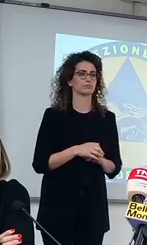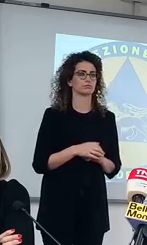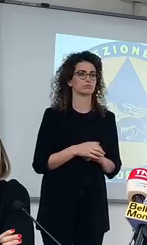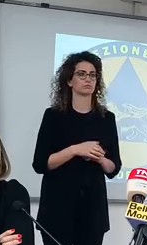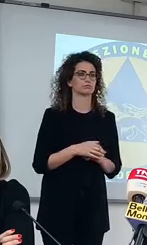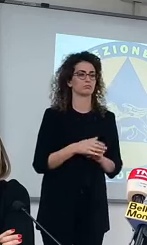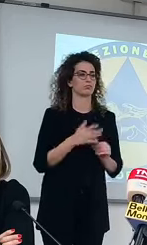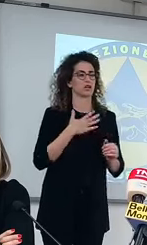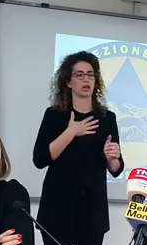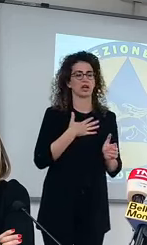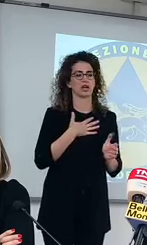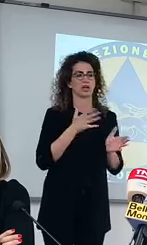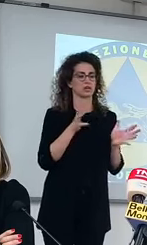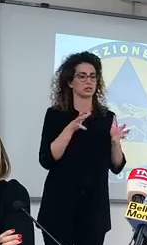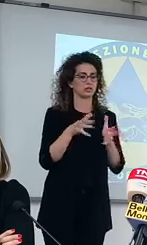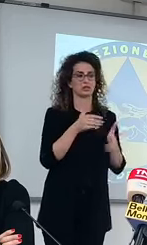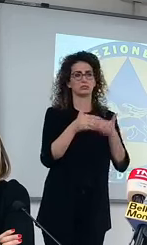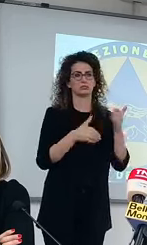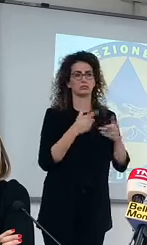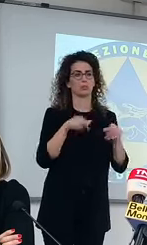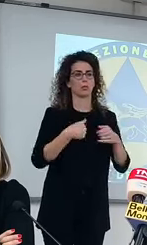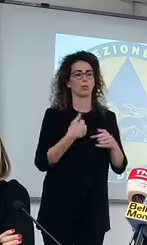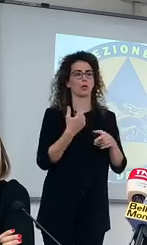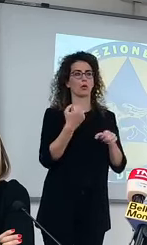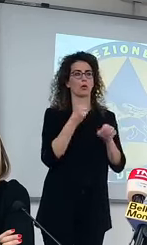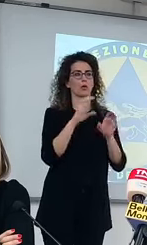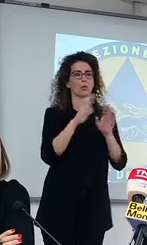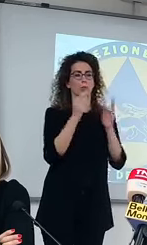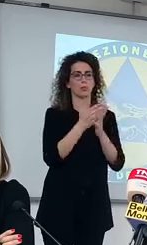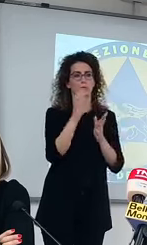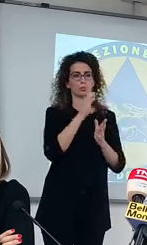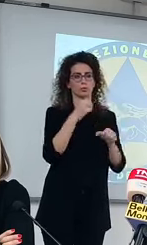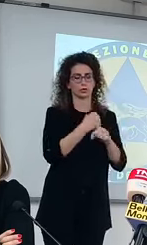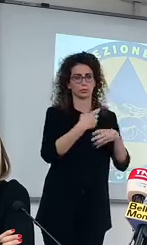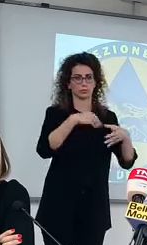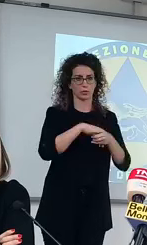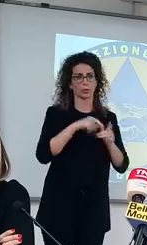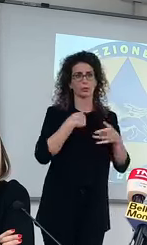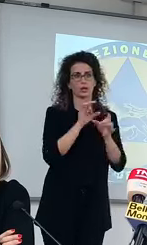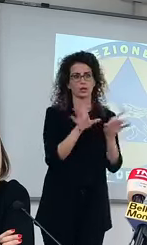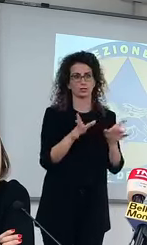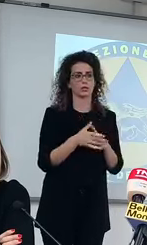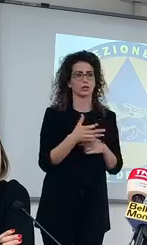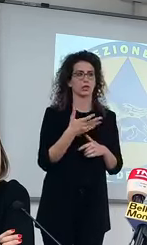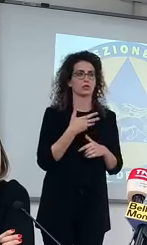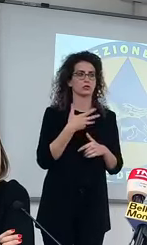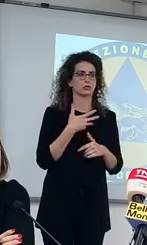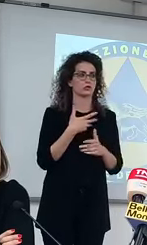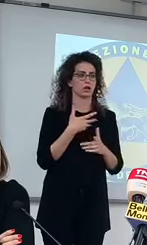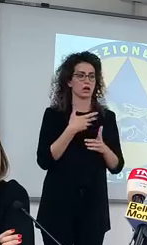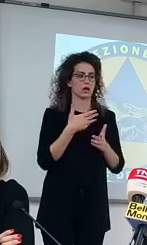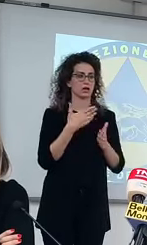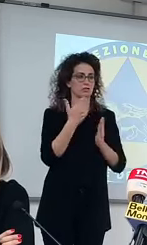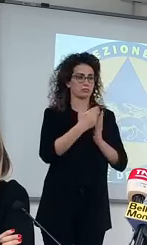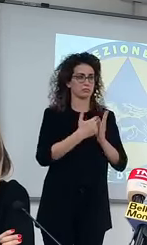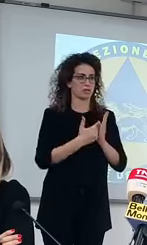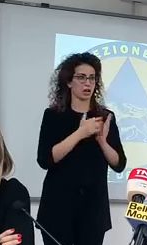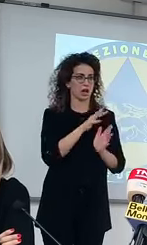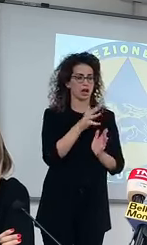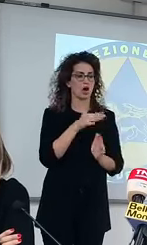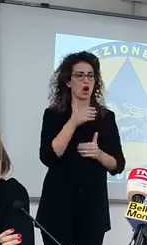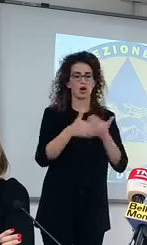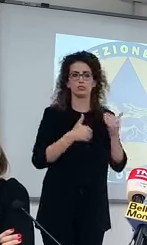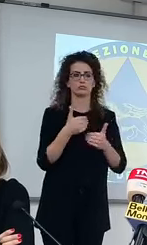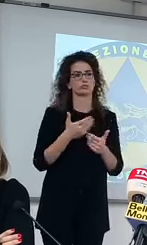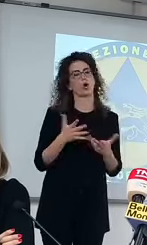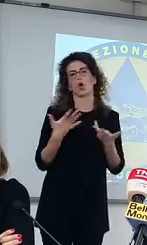avanti per classi di età, poi avete fatto gli operatori del turismo. Libero. E libero. Avete in mente altre linee vaccinali, no, oppure si va avanti così? No,